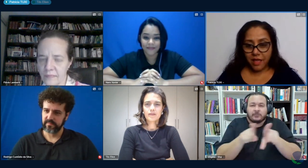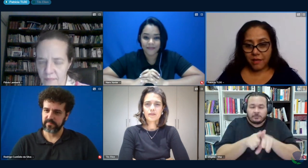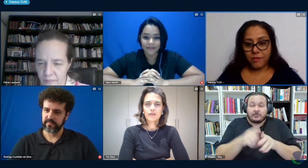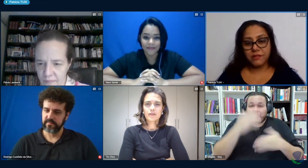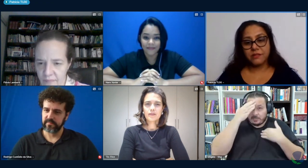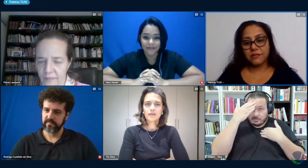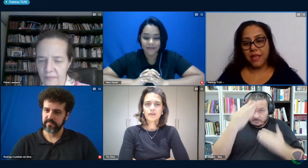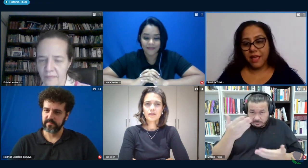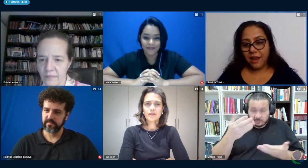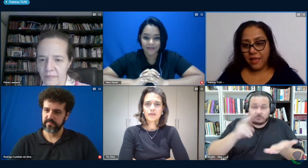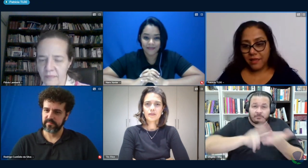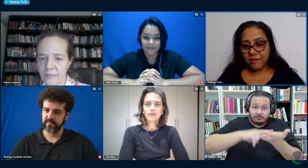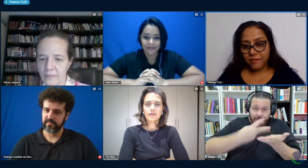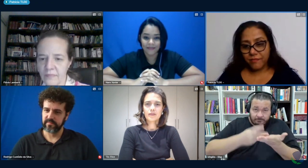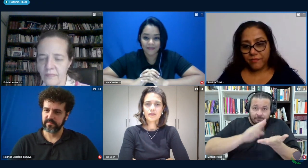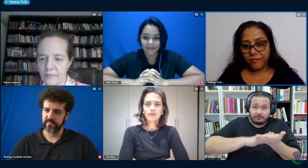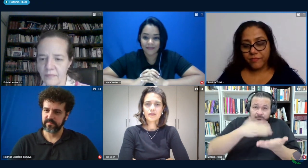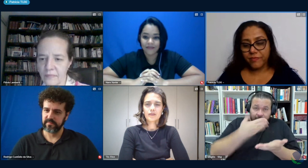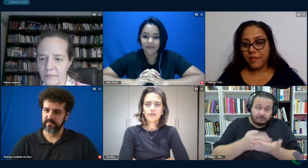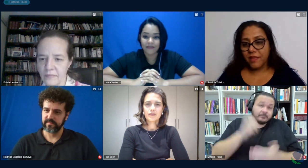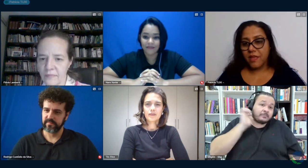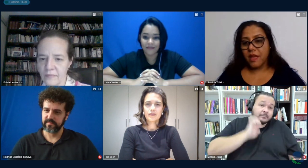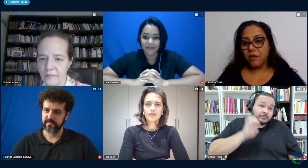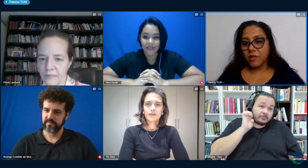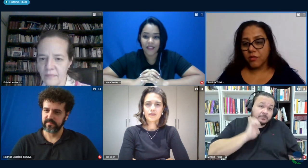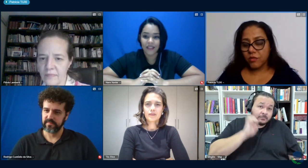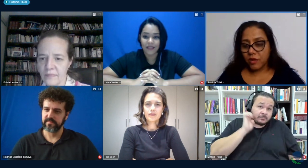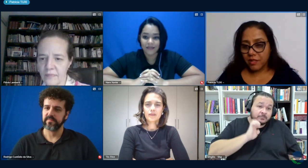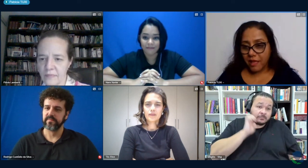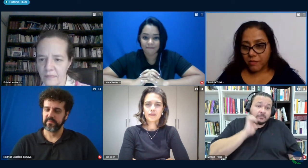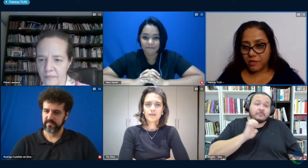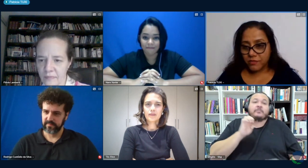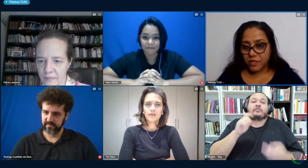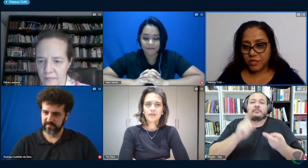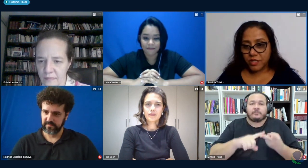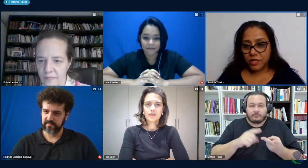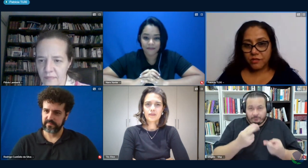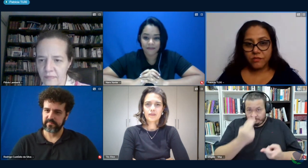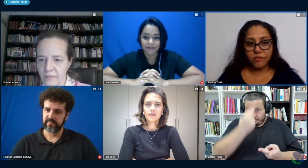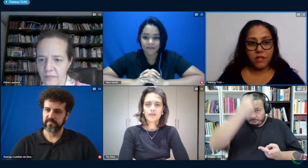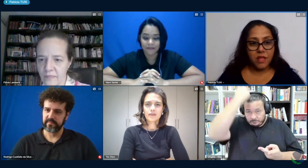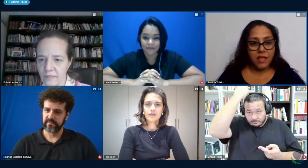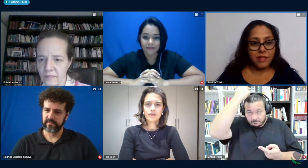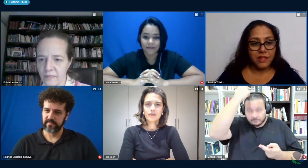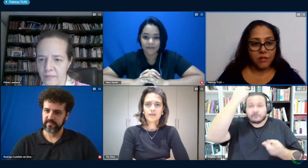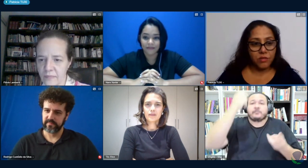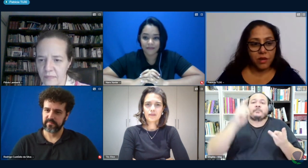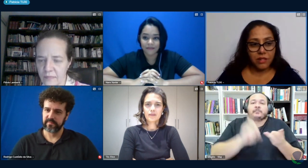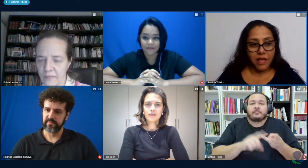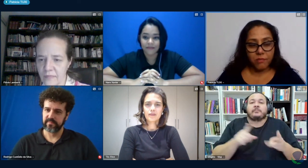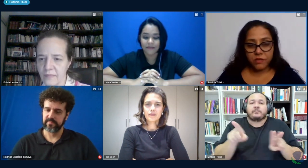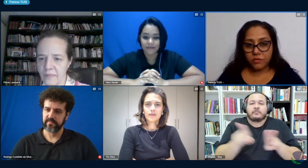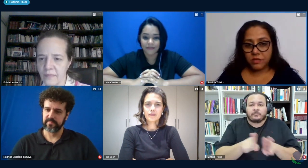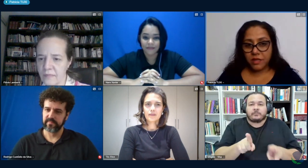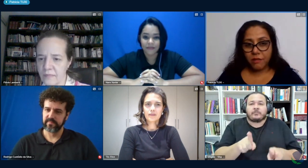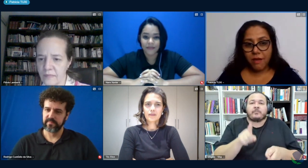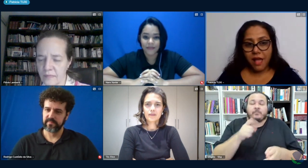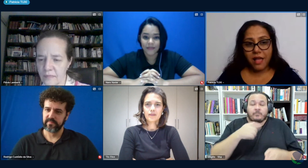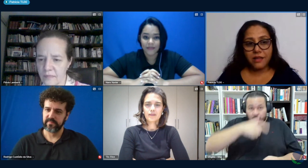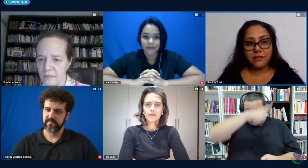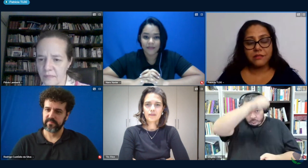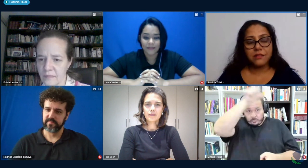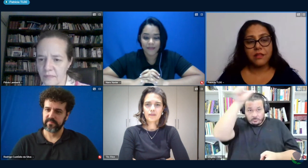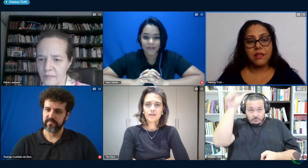tradutores e intérpretes Ellen, ao tradutor e intérprete Virgílio, tradutor e intérprete